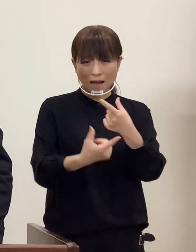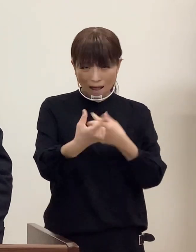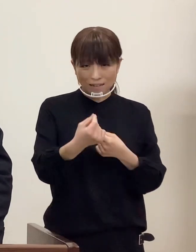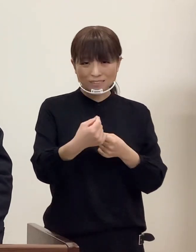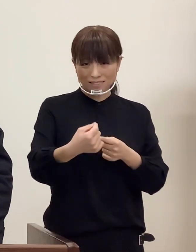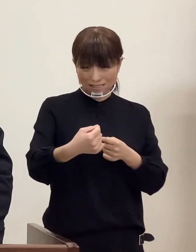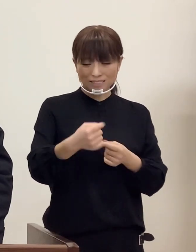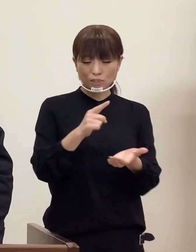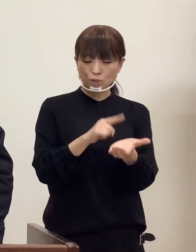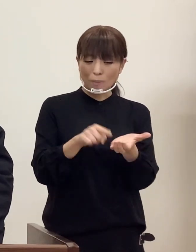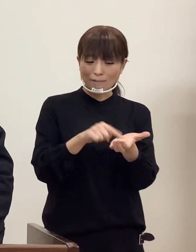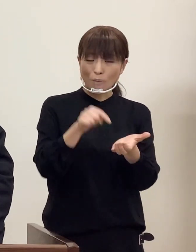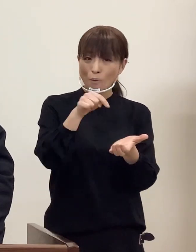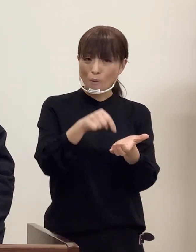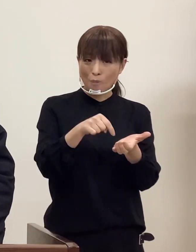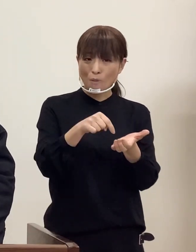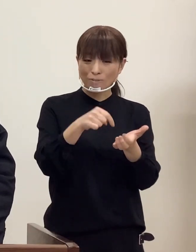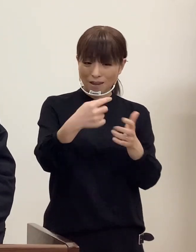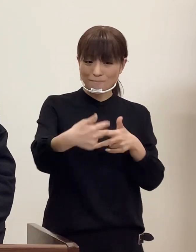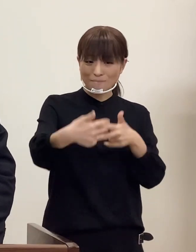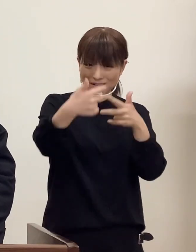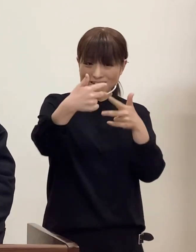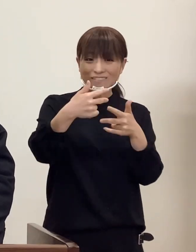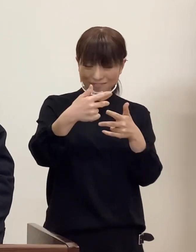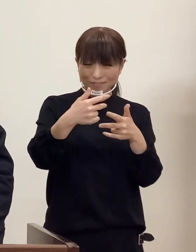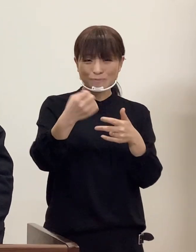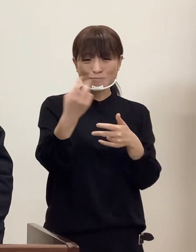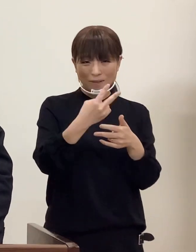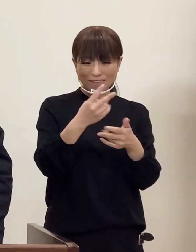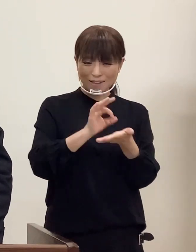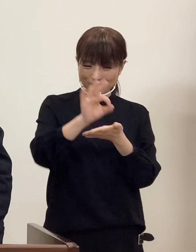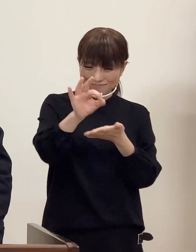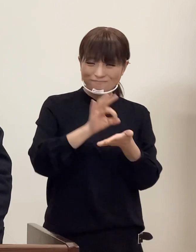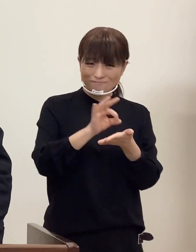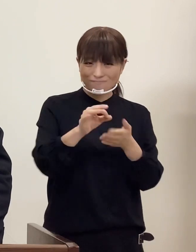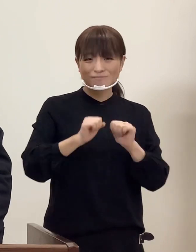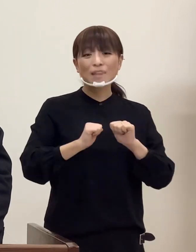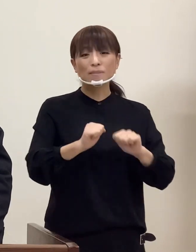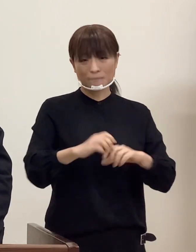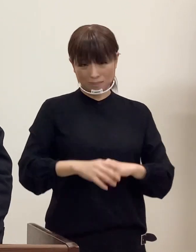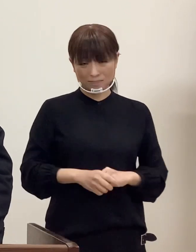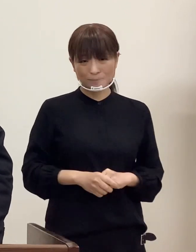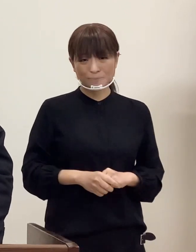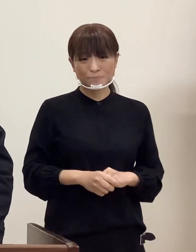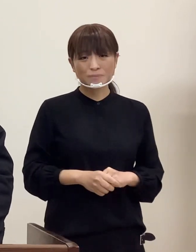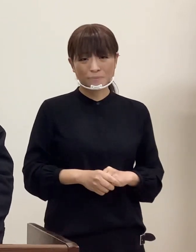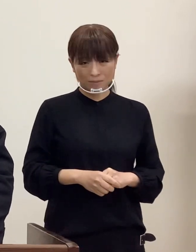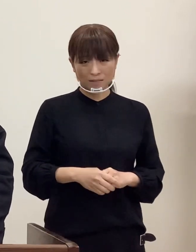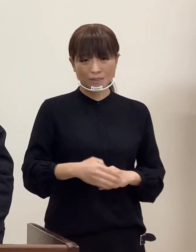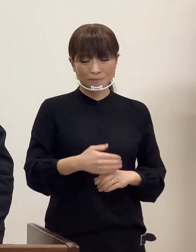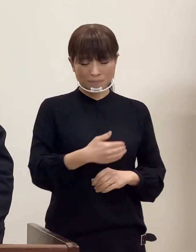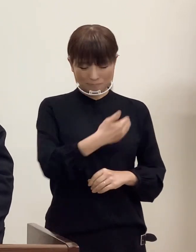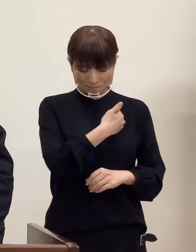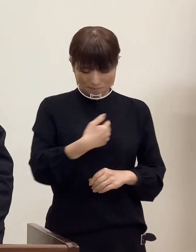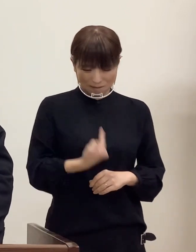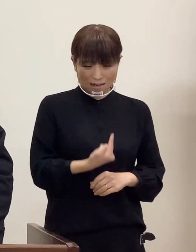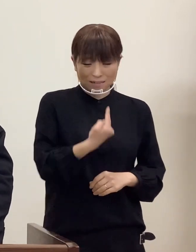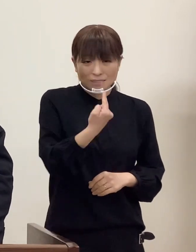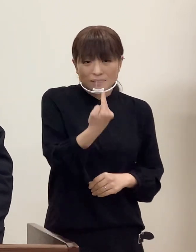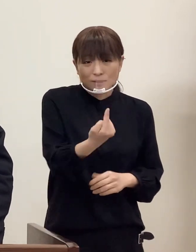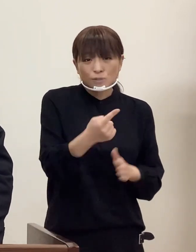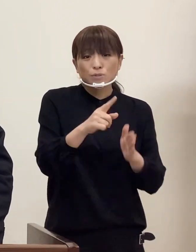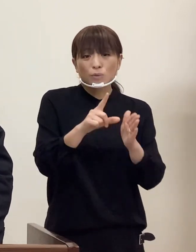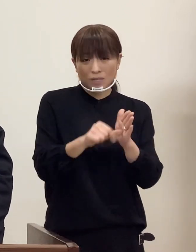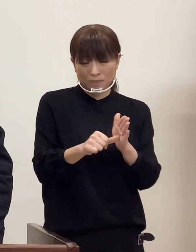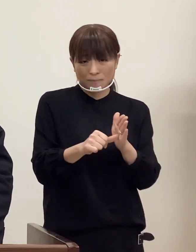で、映像を送り合っております。やむを得ず移動される場合も、症状